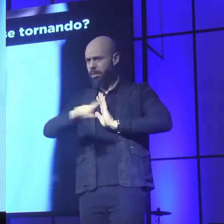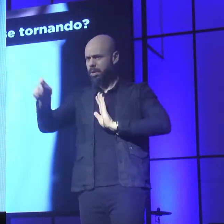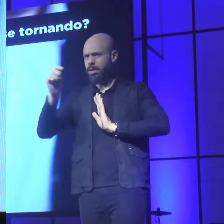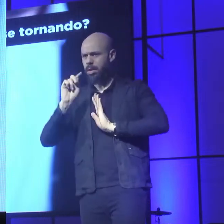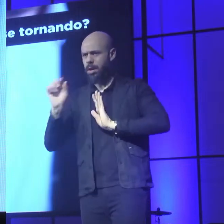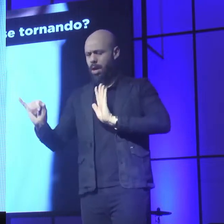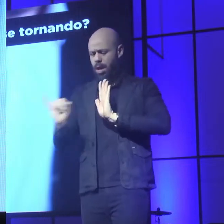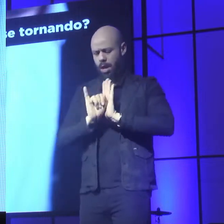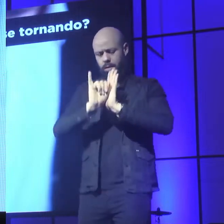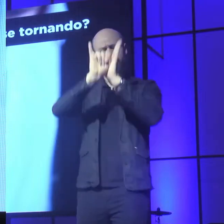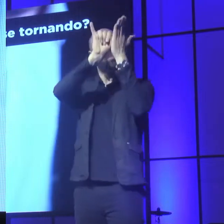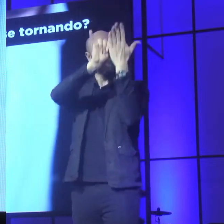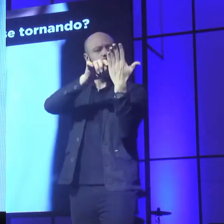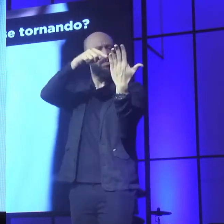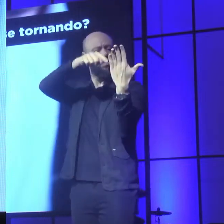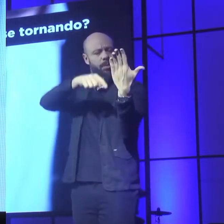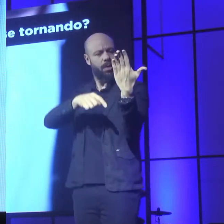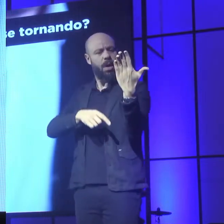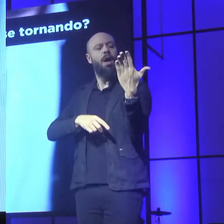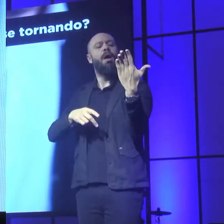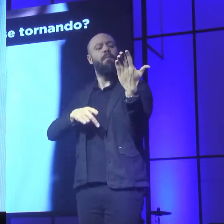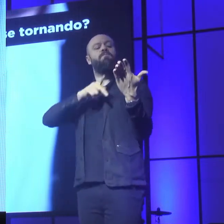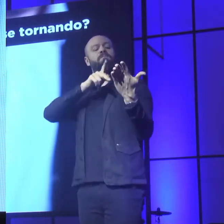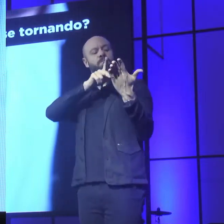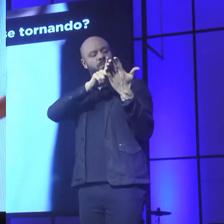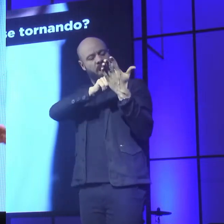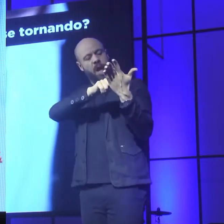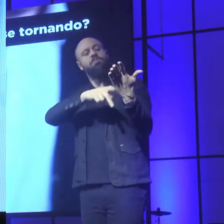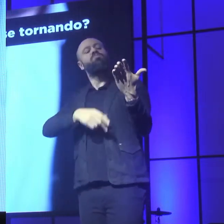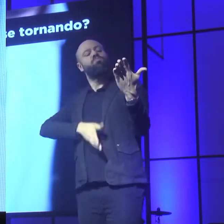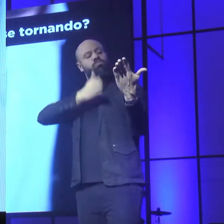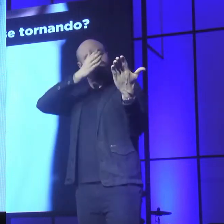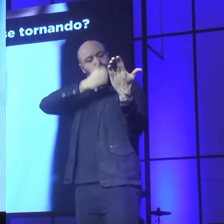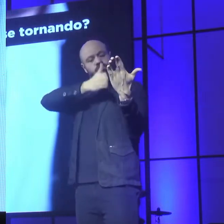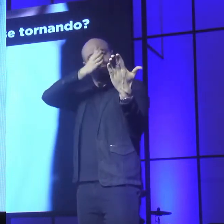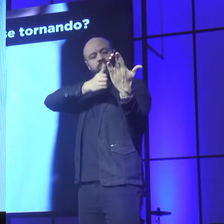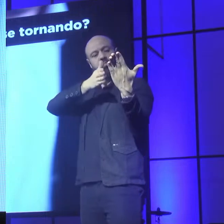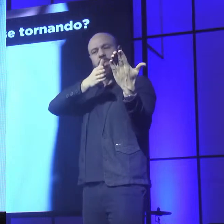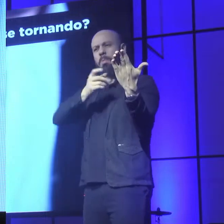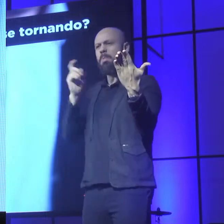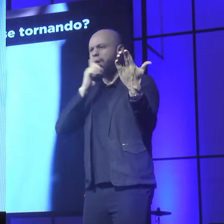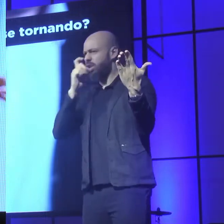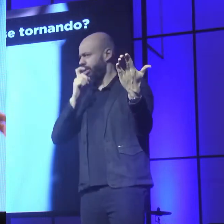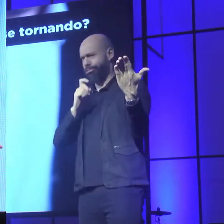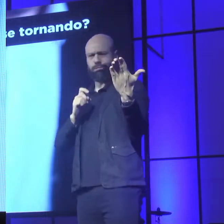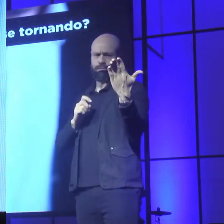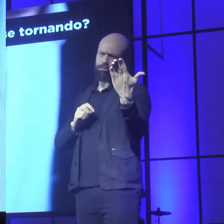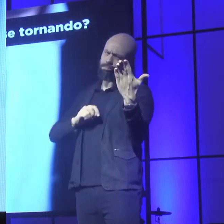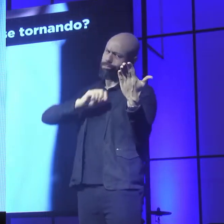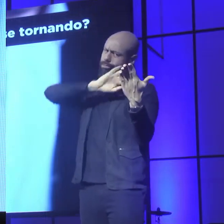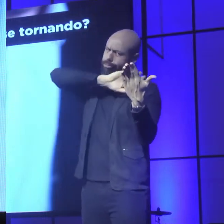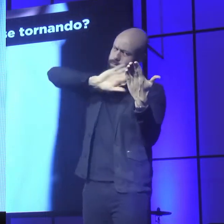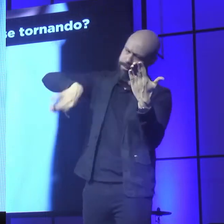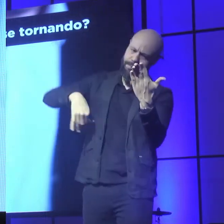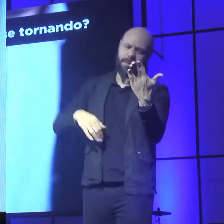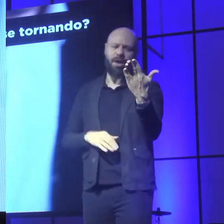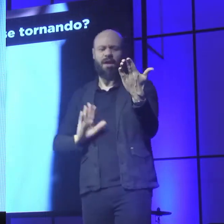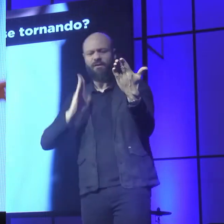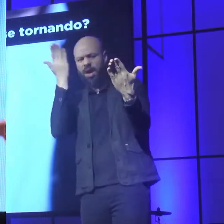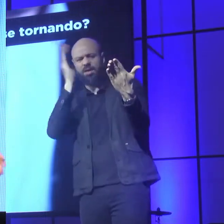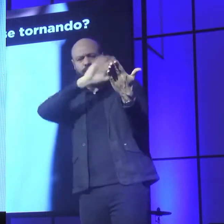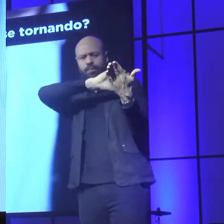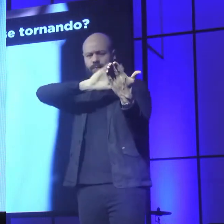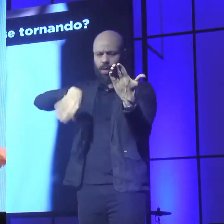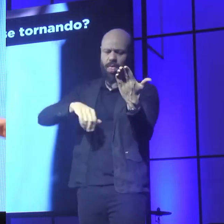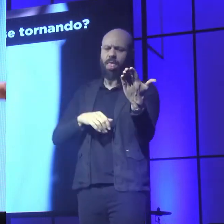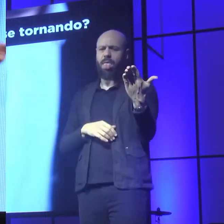identidade com a verdade. Chega de mentiras, chega de tapeação, chega de